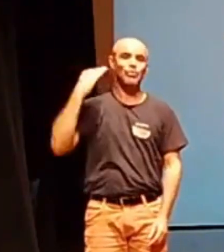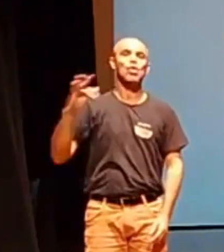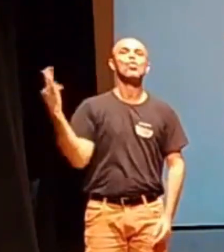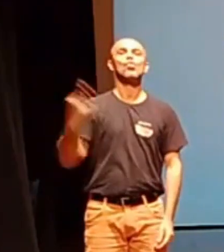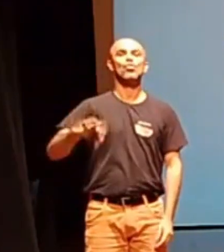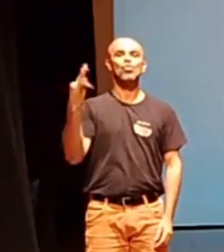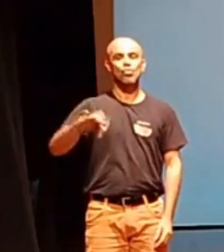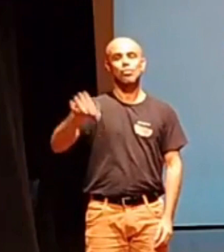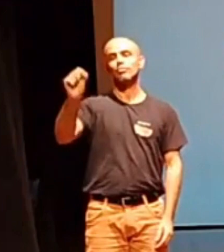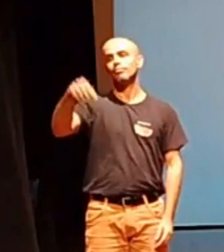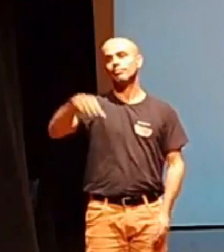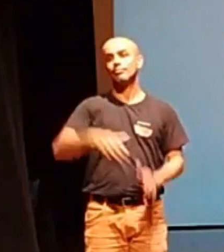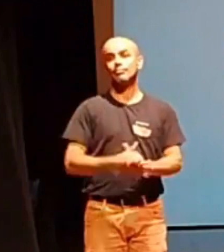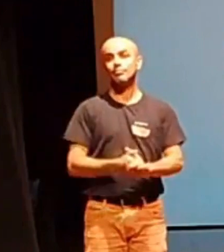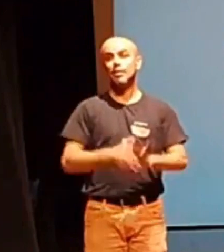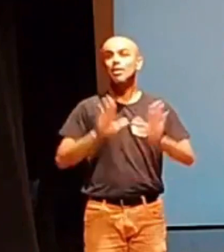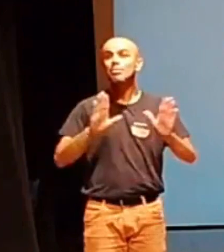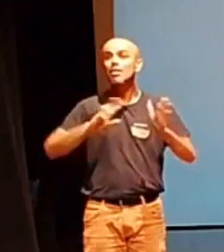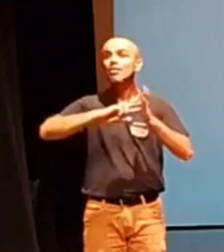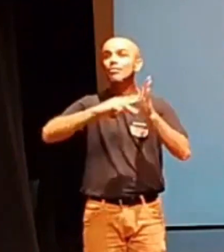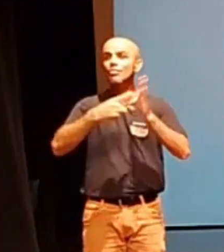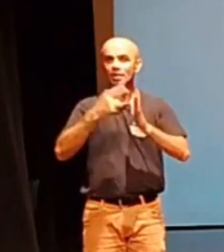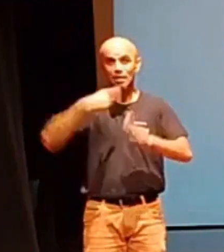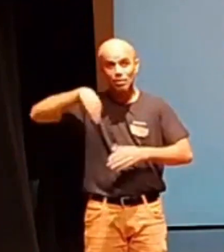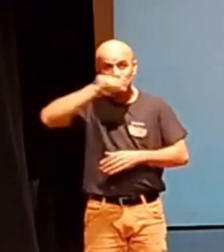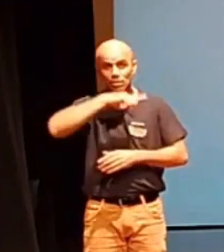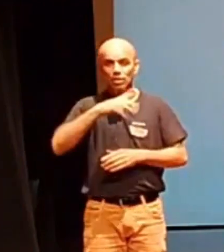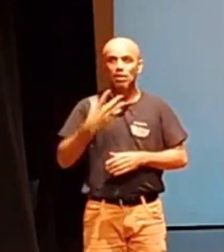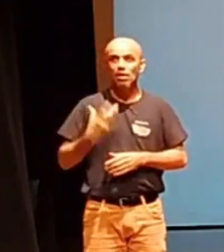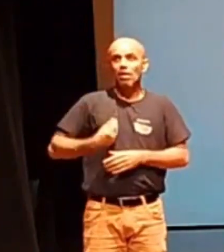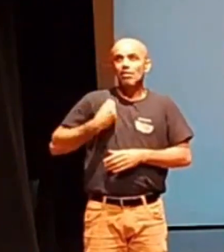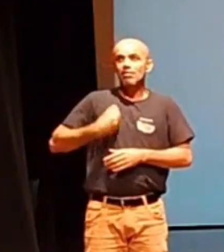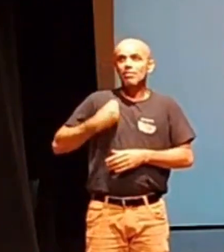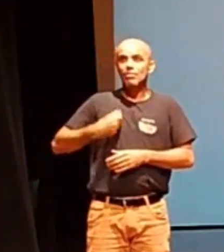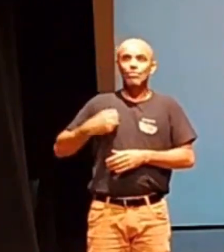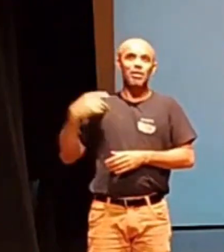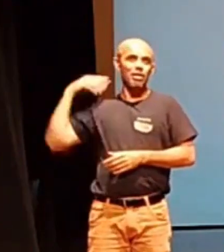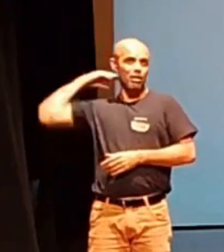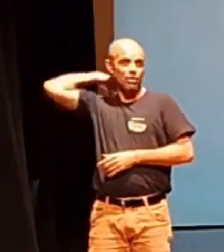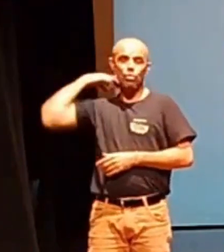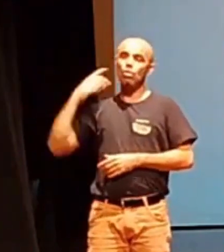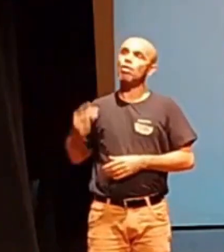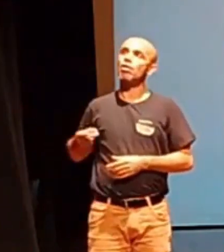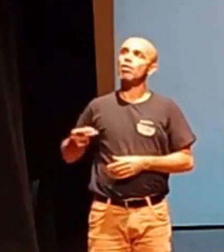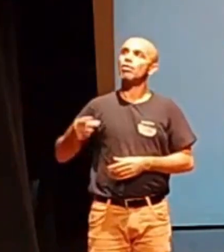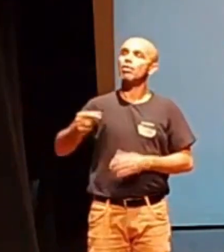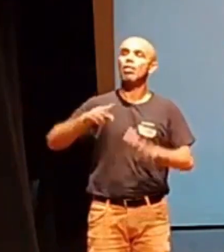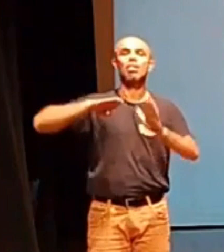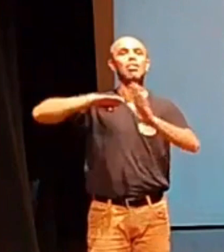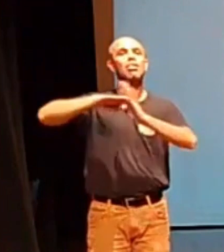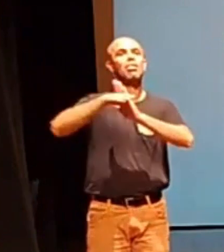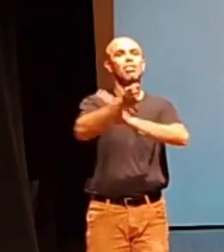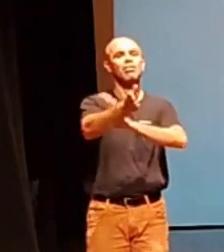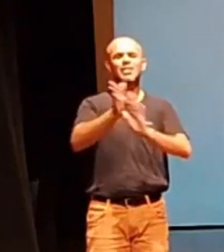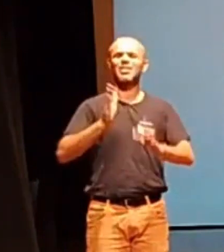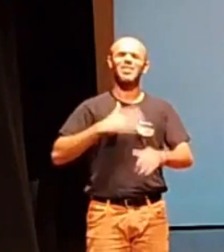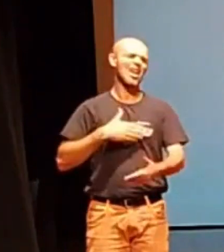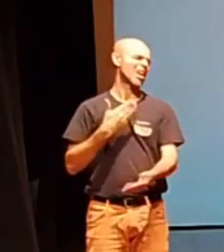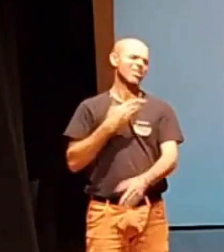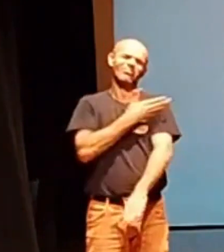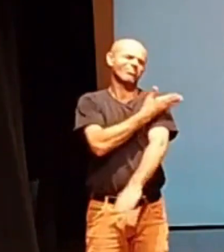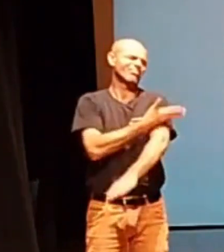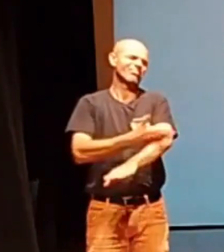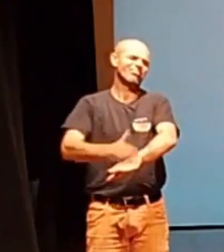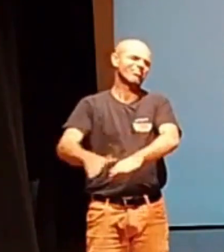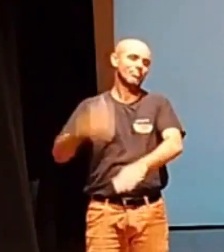costas. Mas não significa que precisamos viver com dor nas costas. Ah, eu já me acostumei com essa dor.